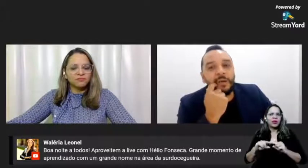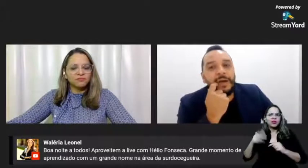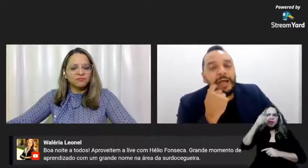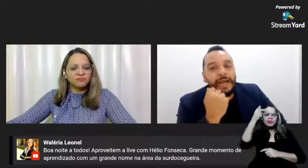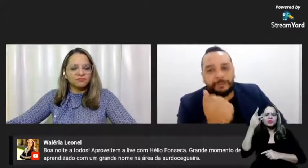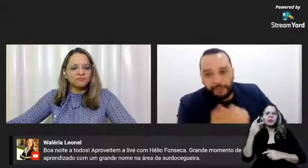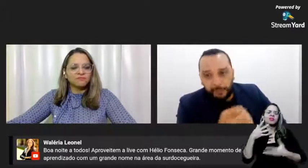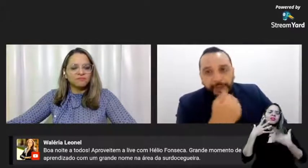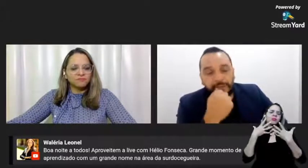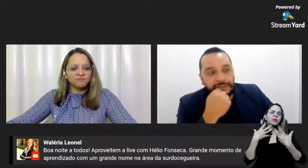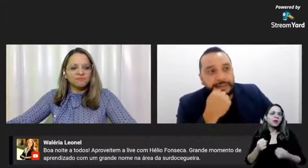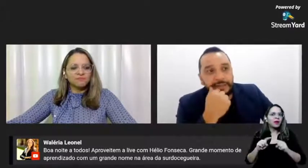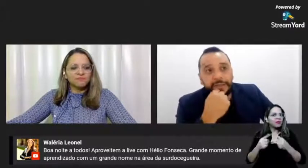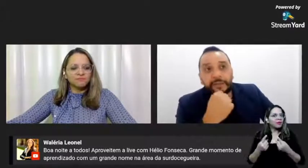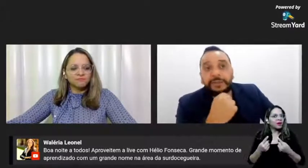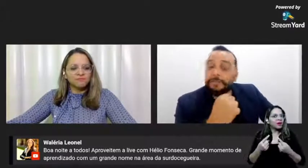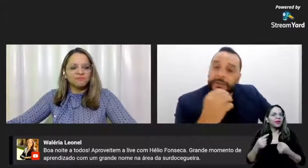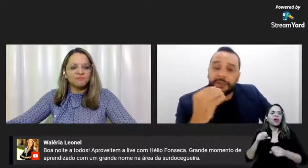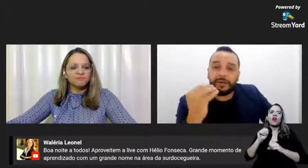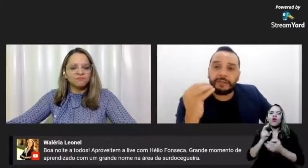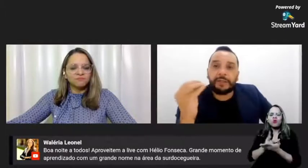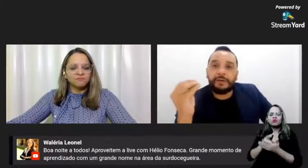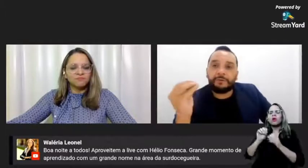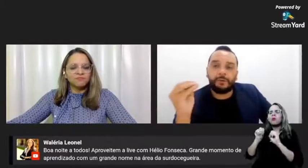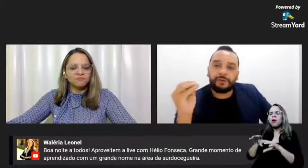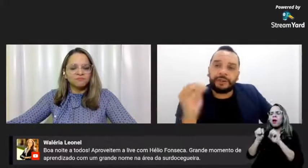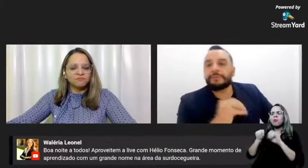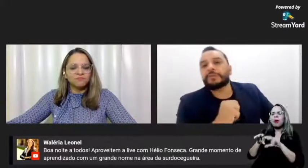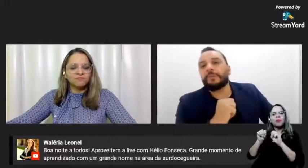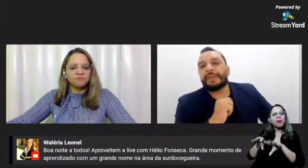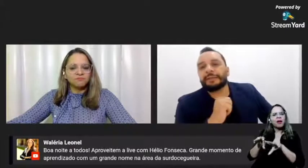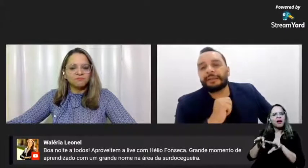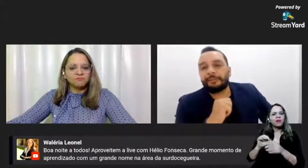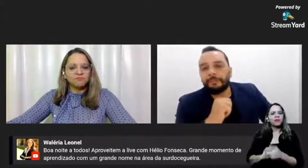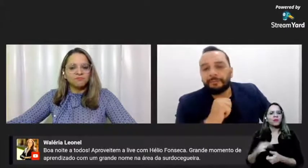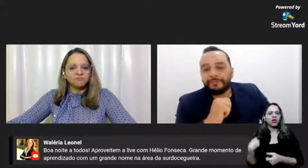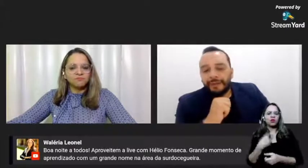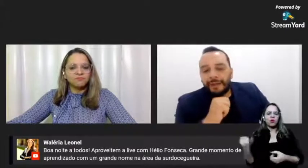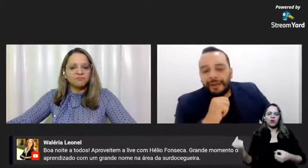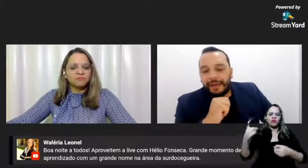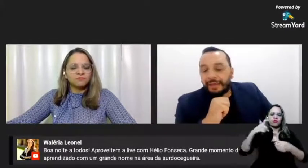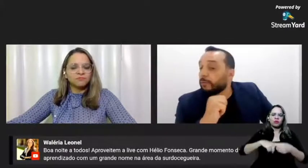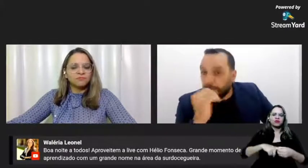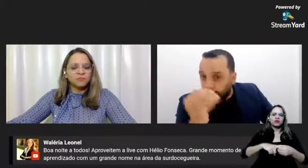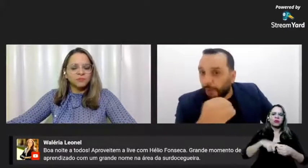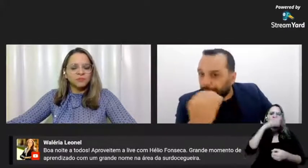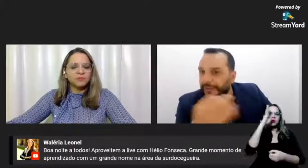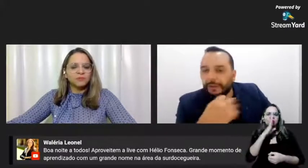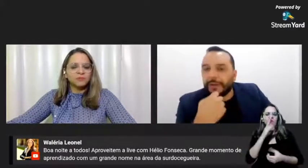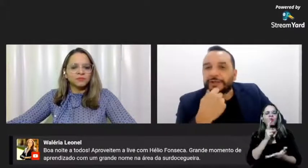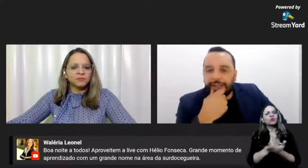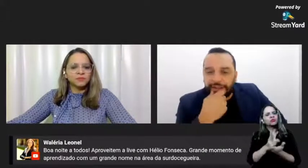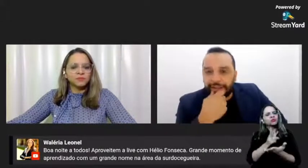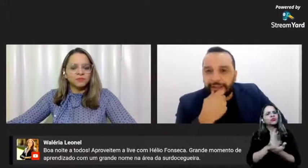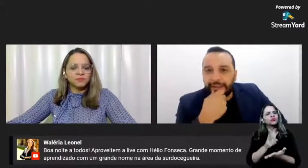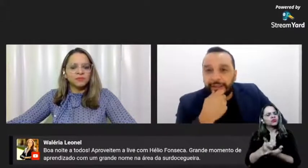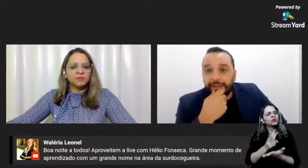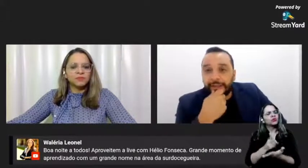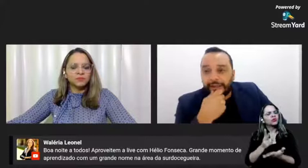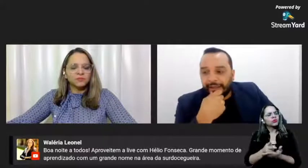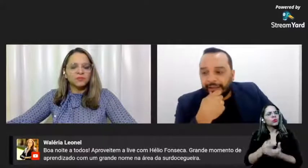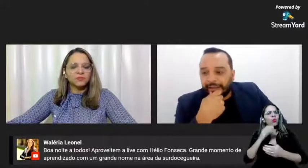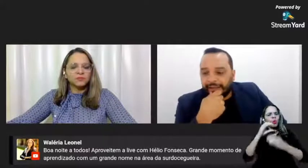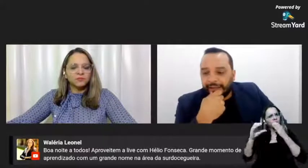mas não. Ela ficou ali nos ensinando. Depois que nós voltamos para o Brasil, ela continuou falando com a gente